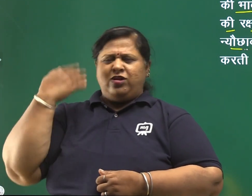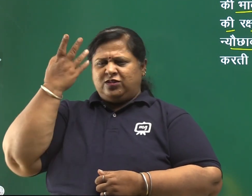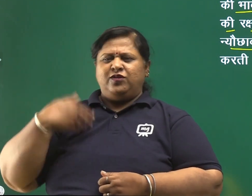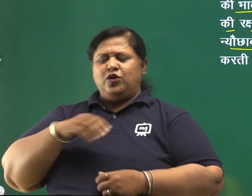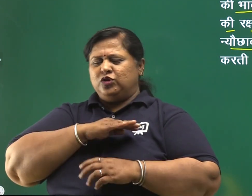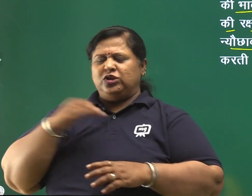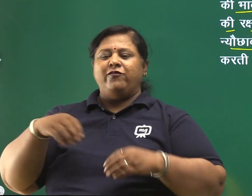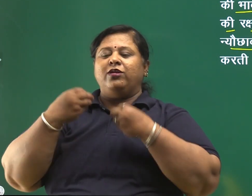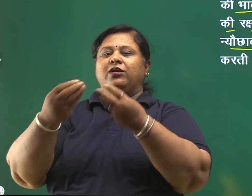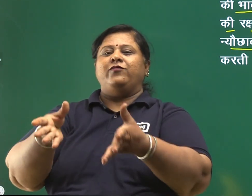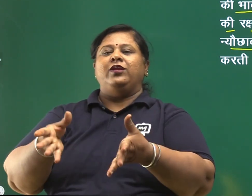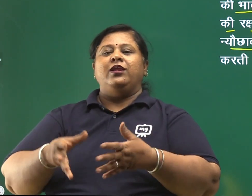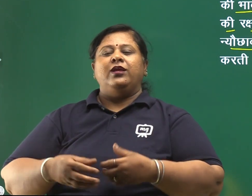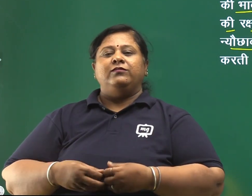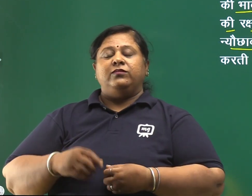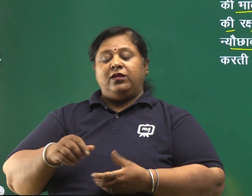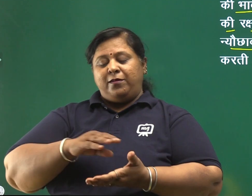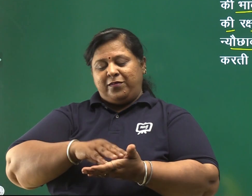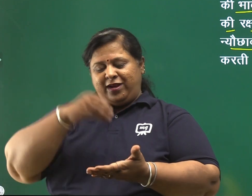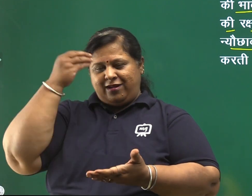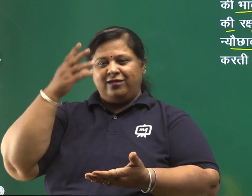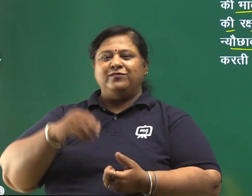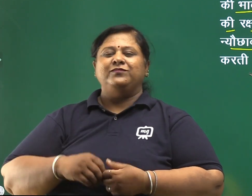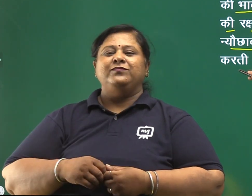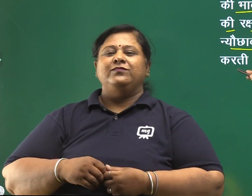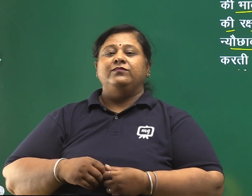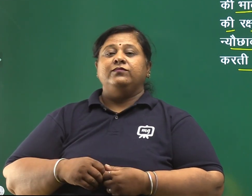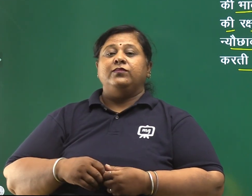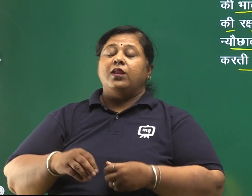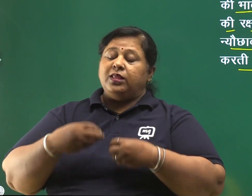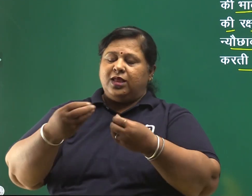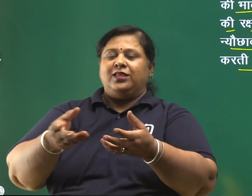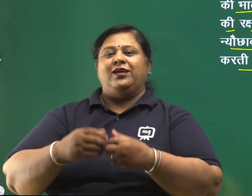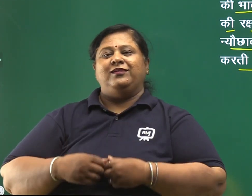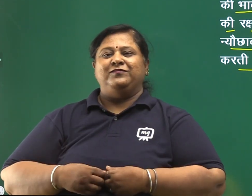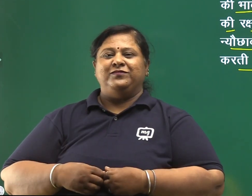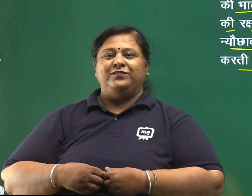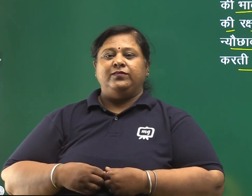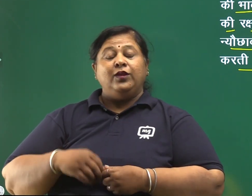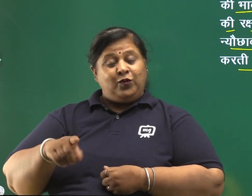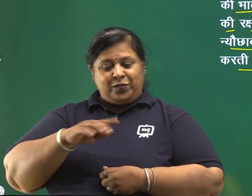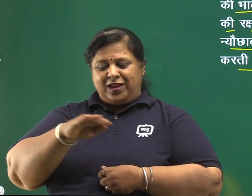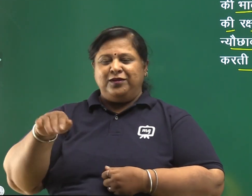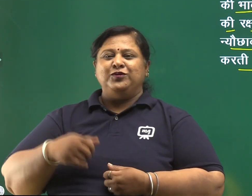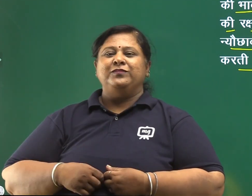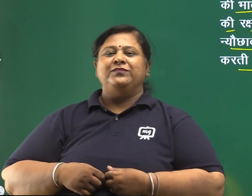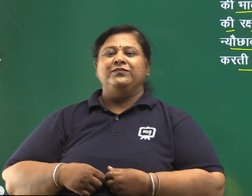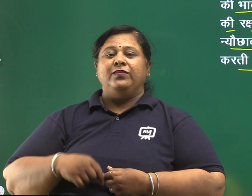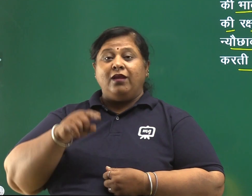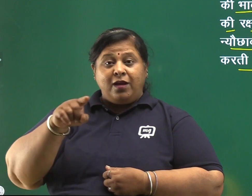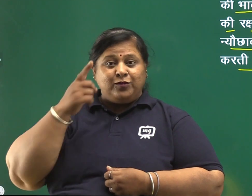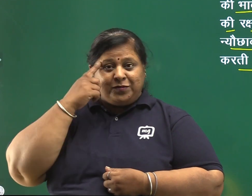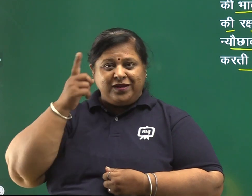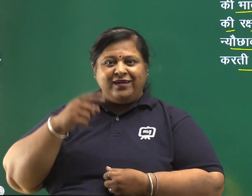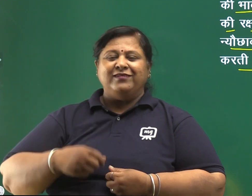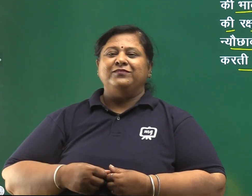न्यौछावर करने की प्रेरणा प्रदान करती है। तो प्यारे बच्चों, आपको